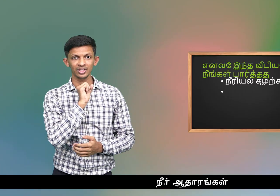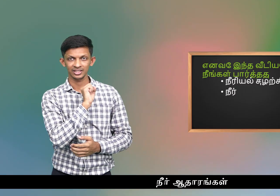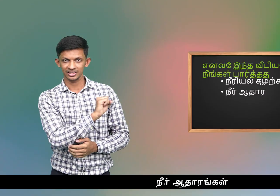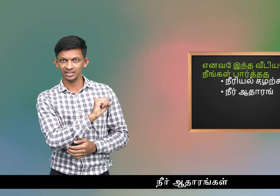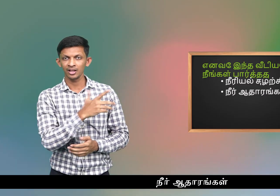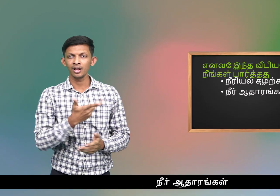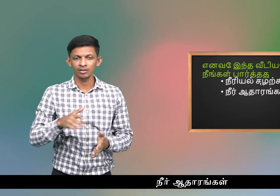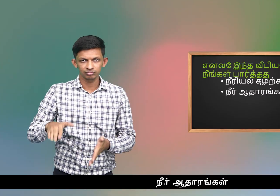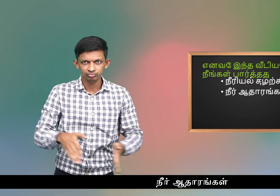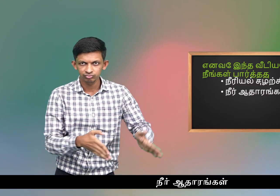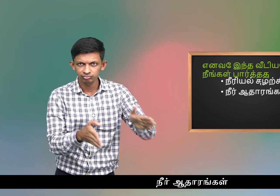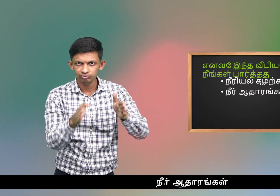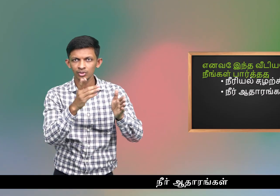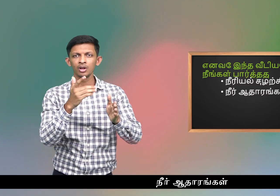நீர் ஆதாரங்கள்,